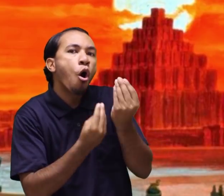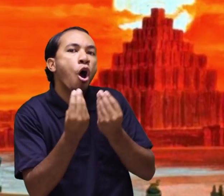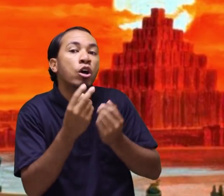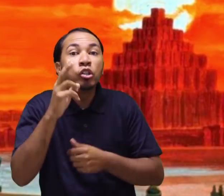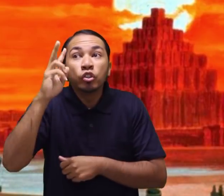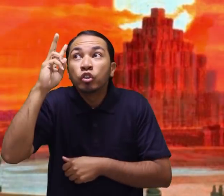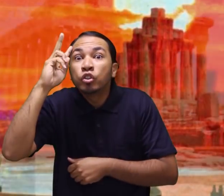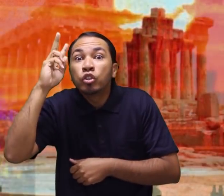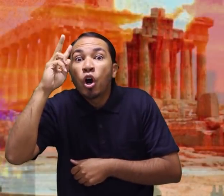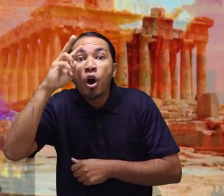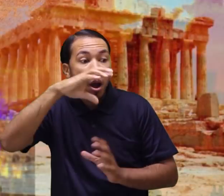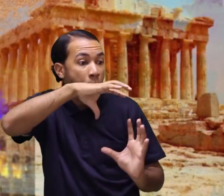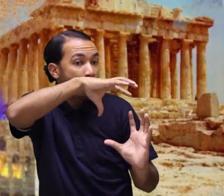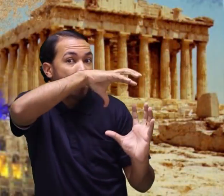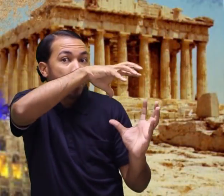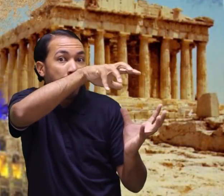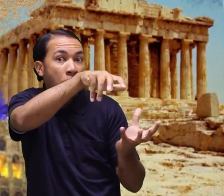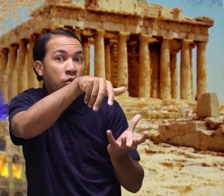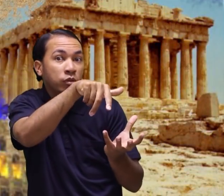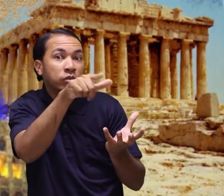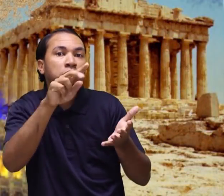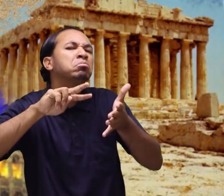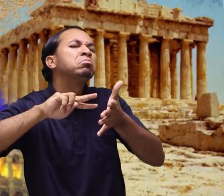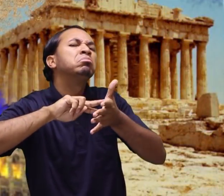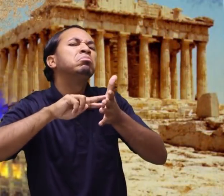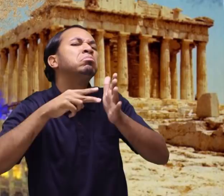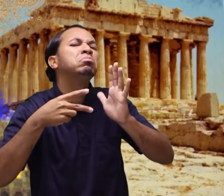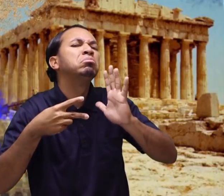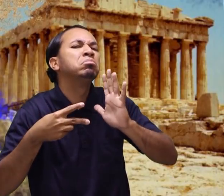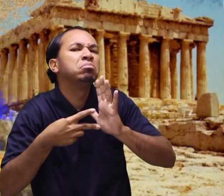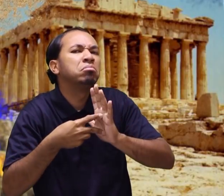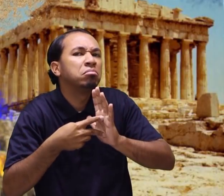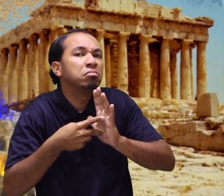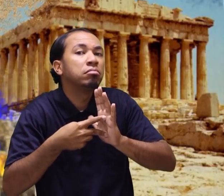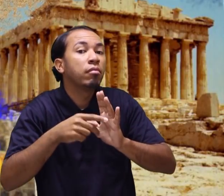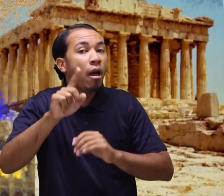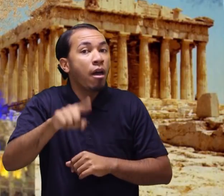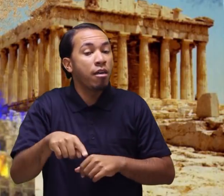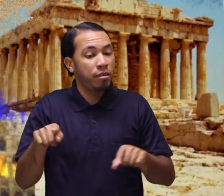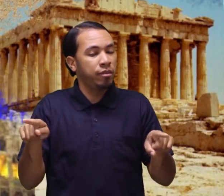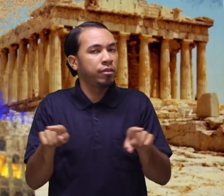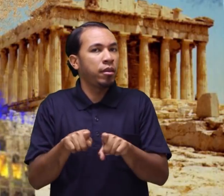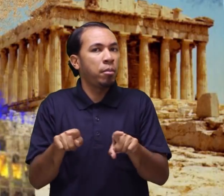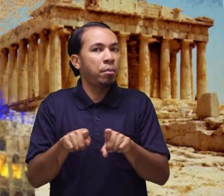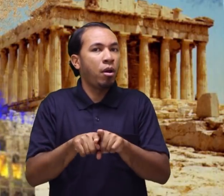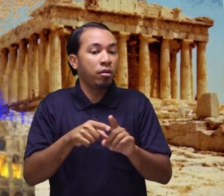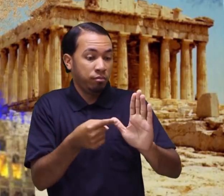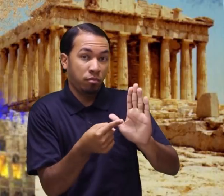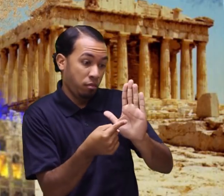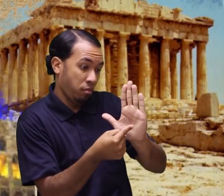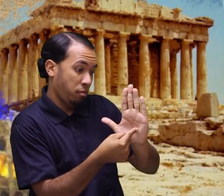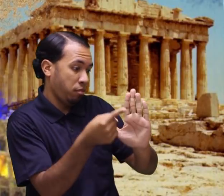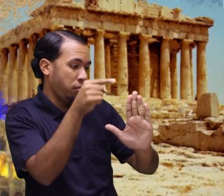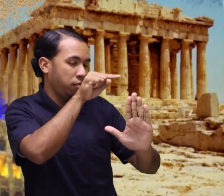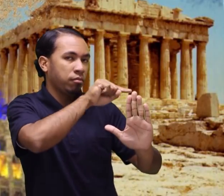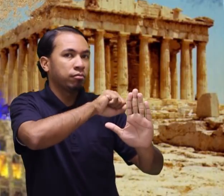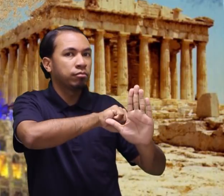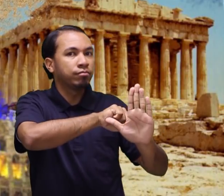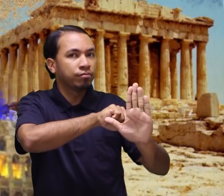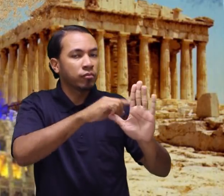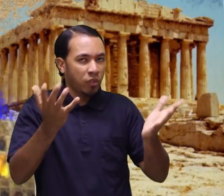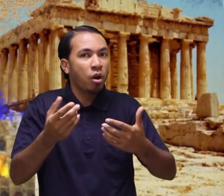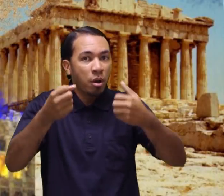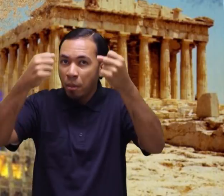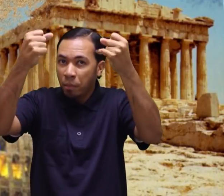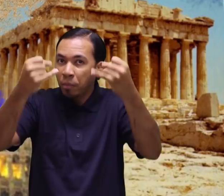como foi revelada essa história do mundo e explicar o que significa cada